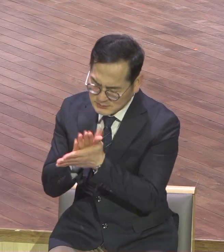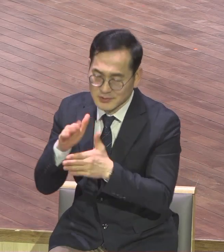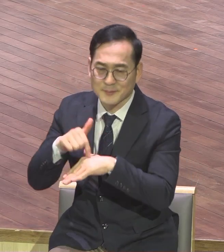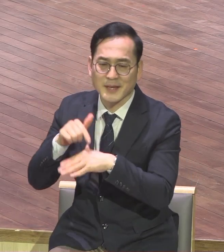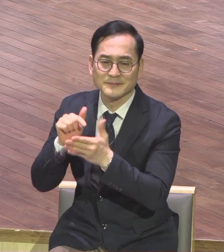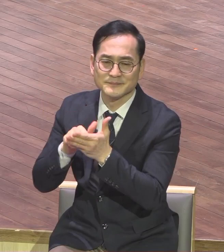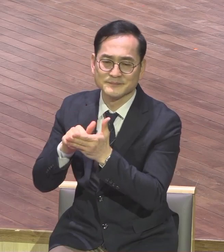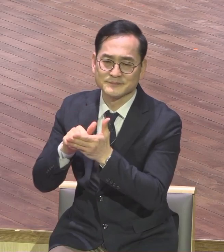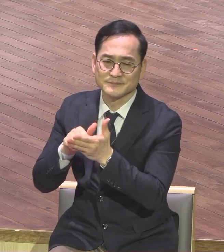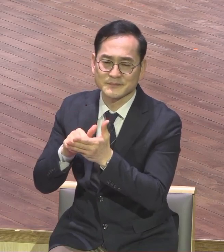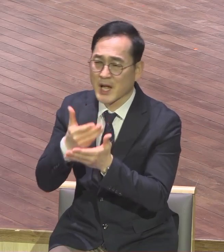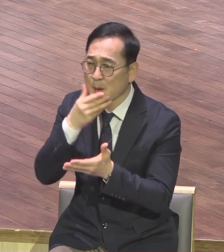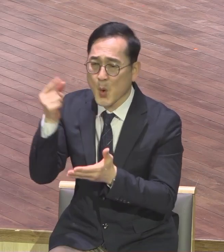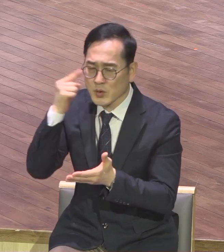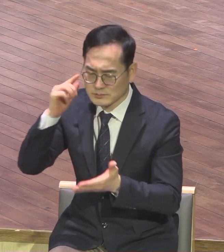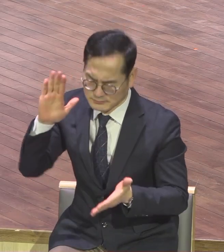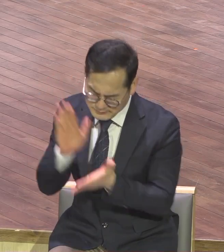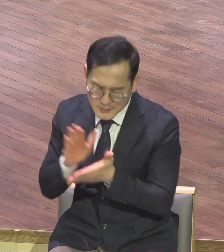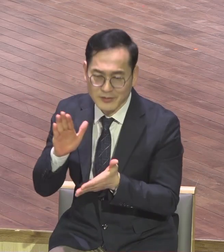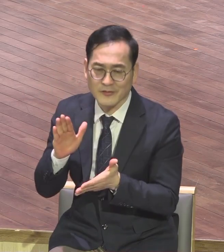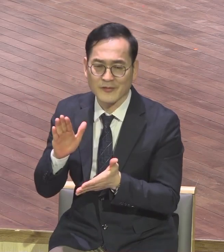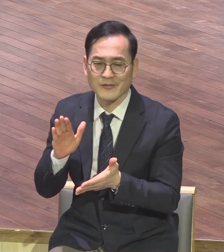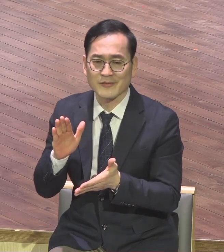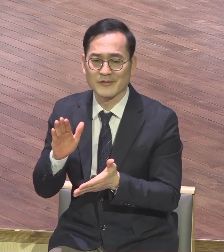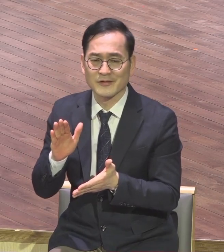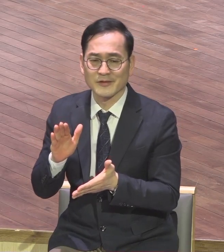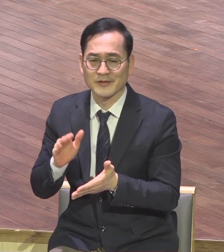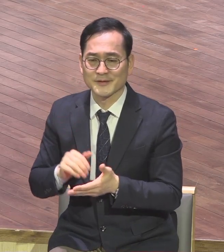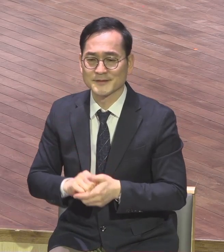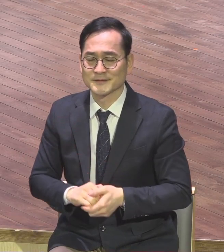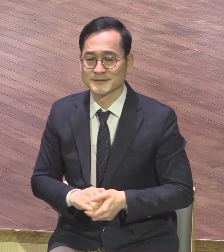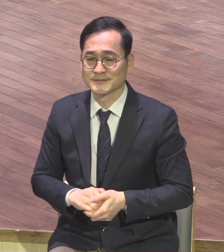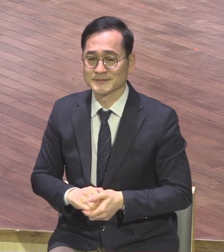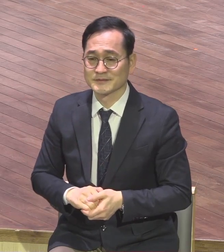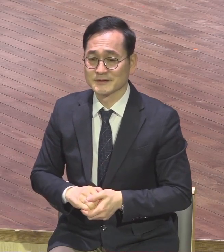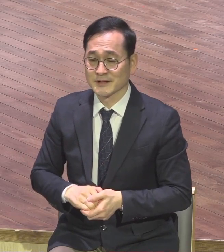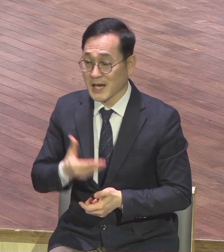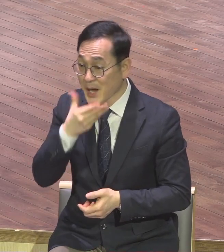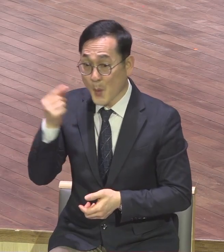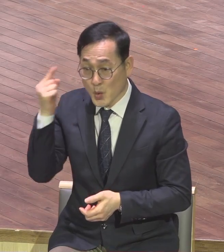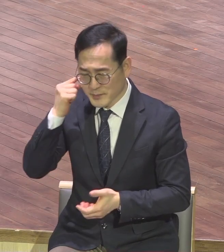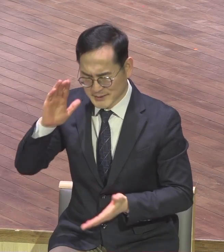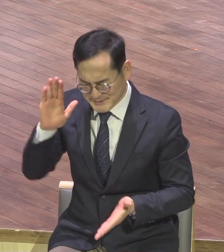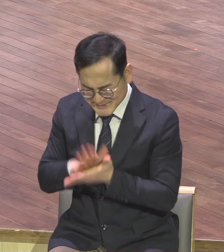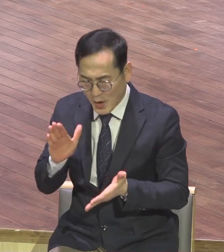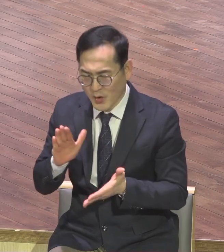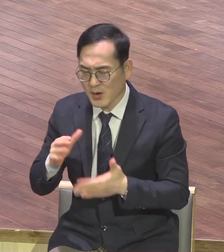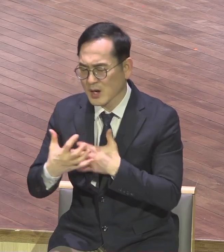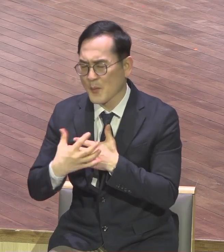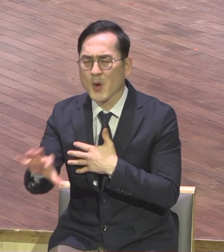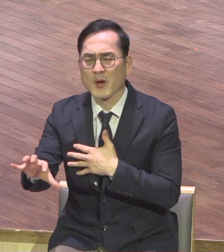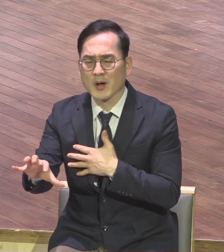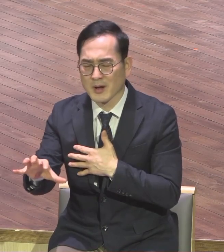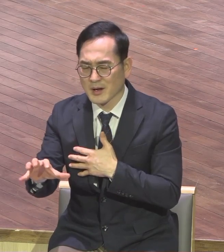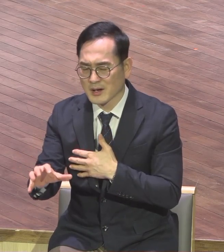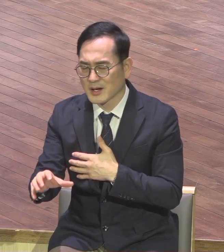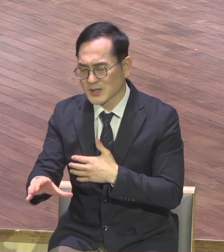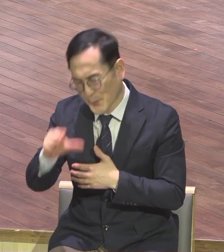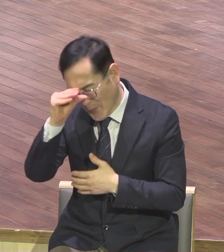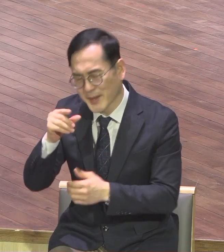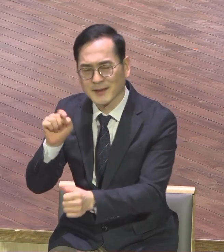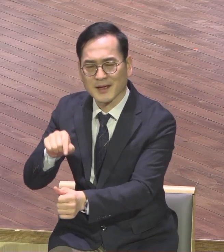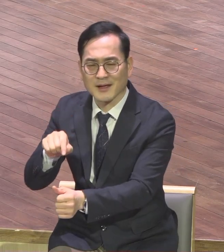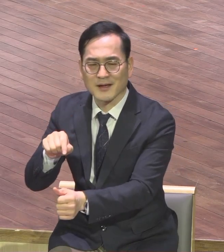뜨거운 가슴, 복음에 대한 이 뜨거운 열정, 이거를 이 복음에 대한 열정을 좀 본받아라